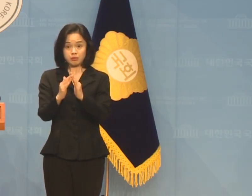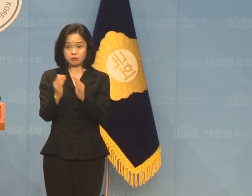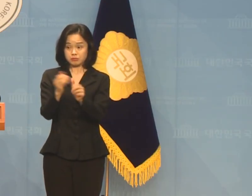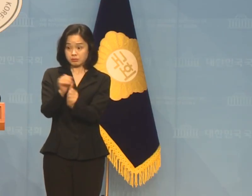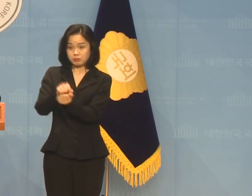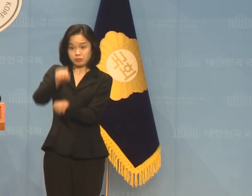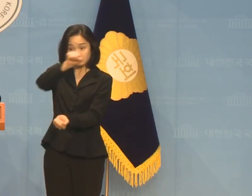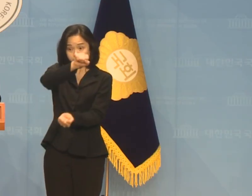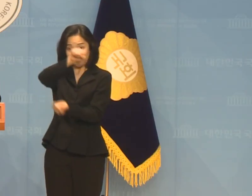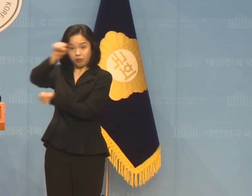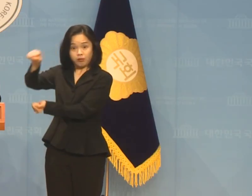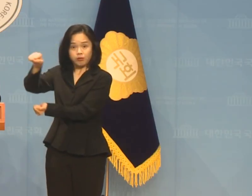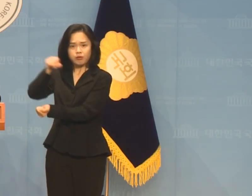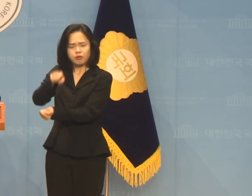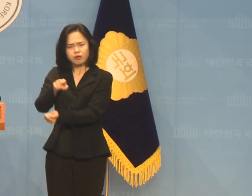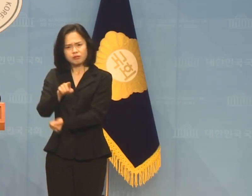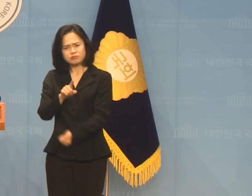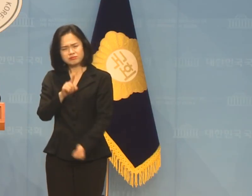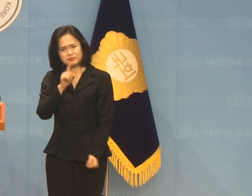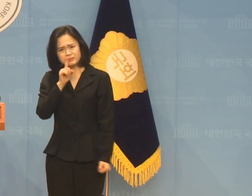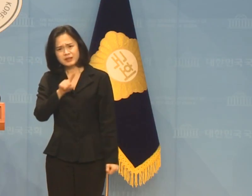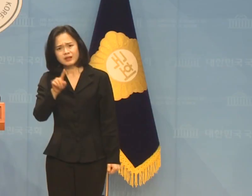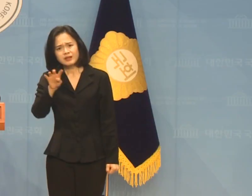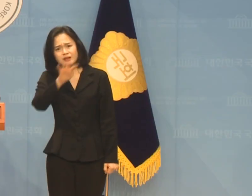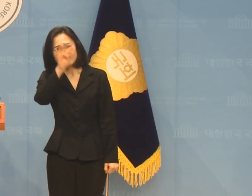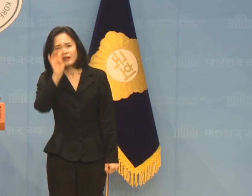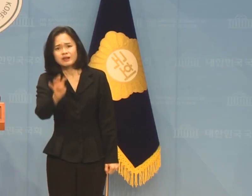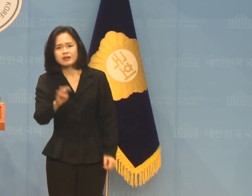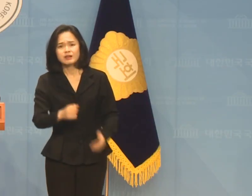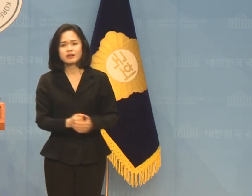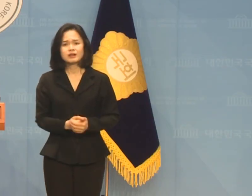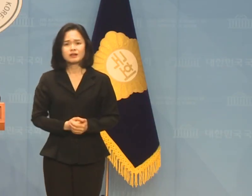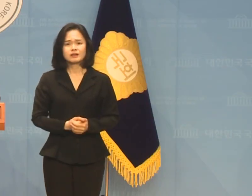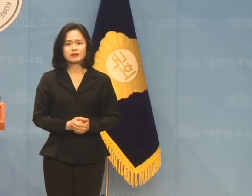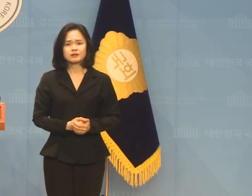1차 체포영장이 기각된 후에 편법으로